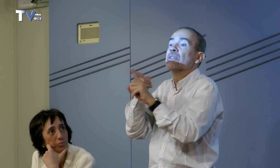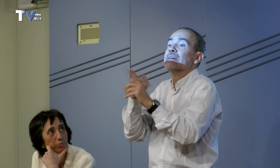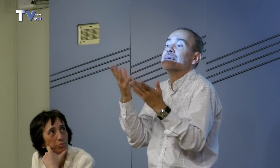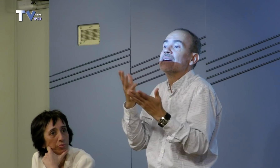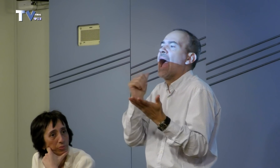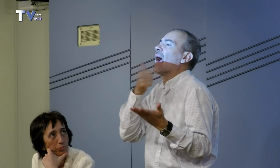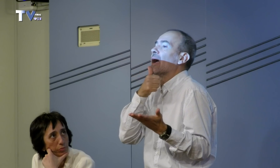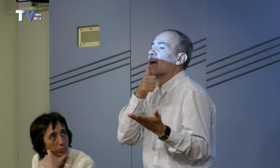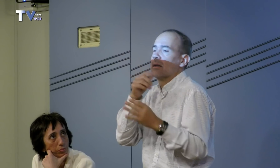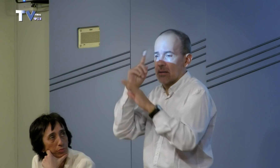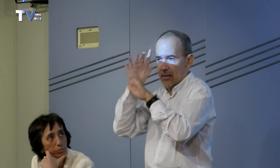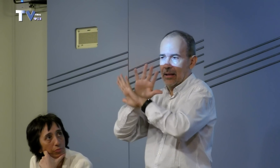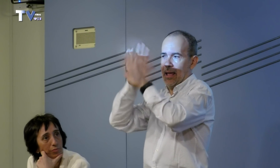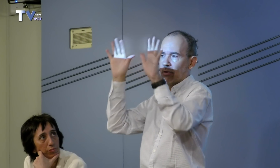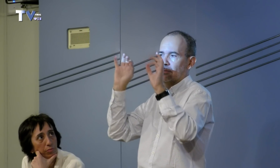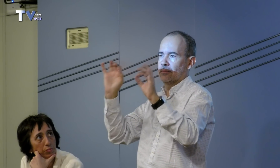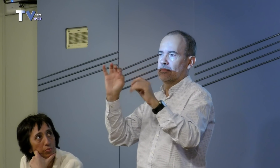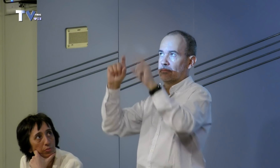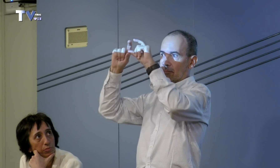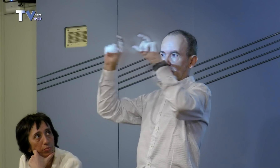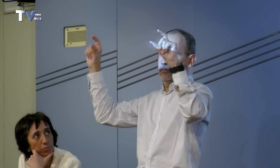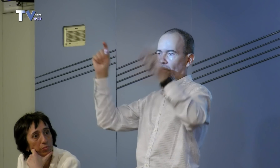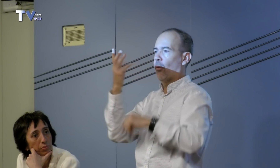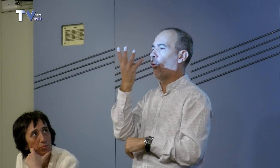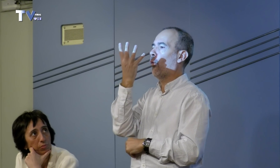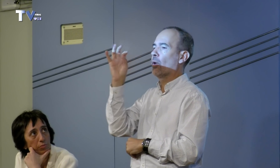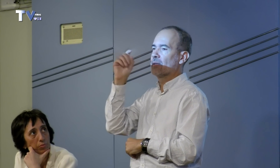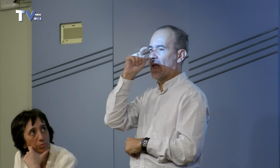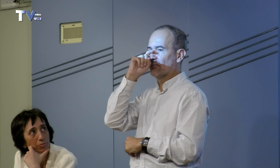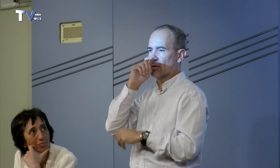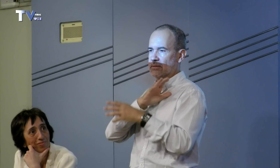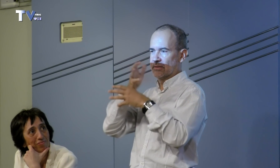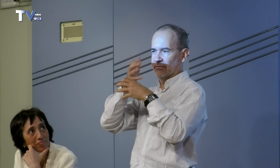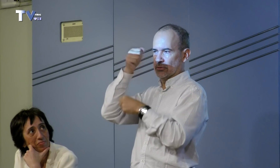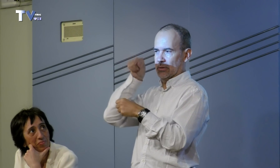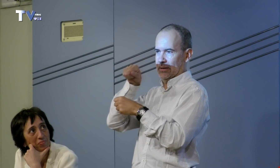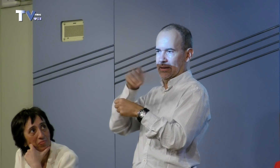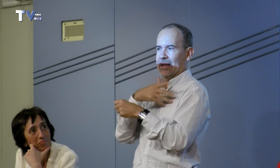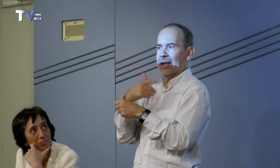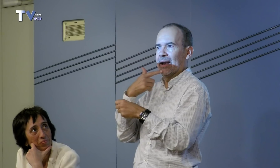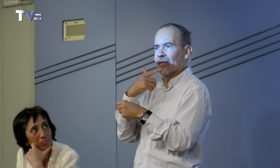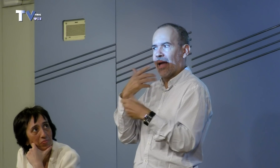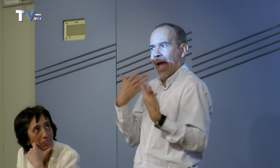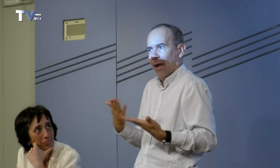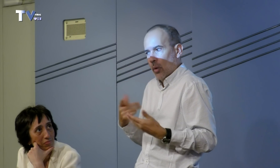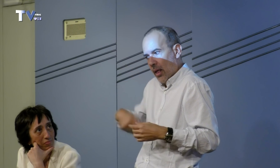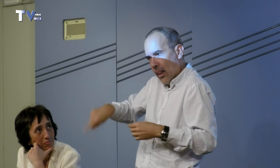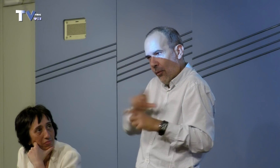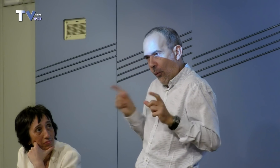meu costat també. Un dels nostres objectius que tenim de sempre molt clar és vetllar per la nostra federació, que